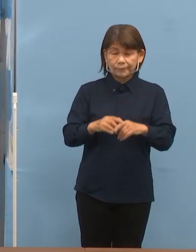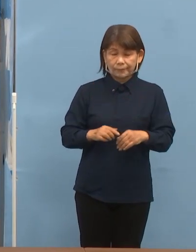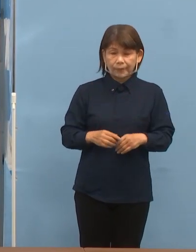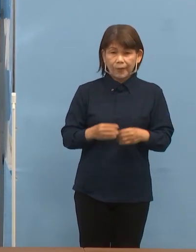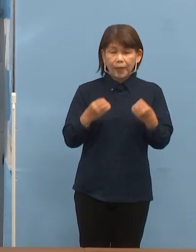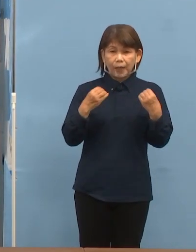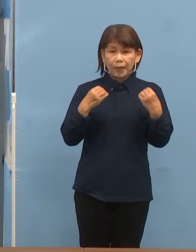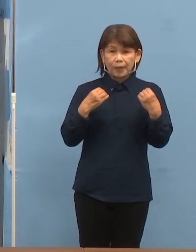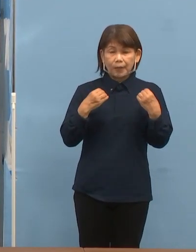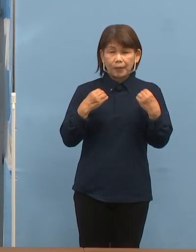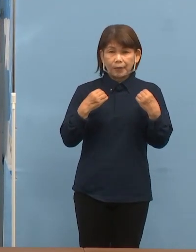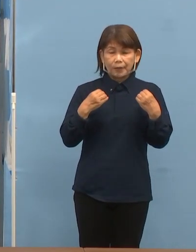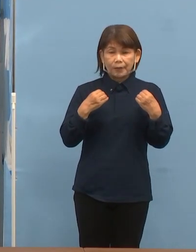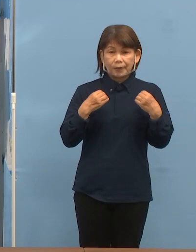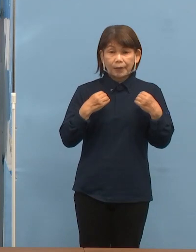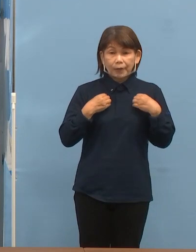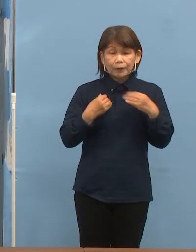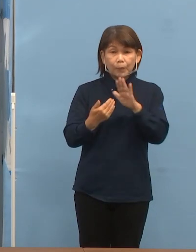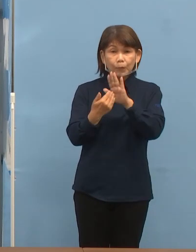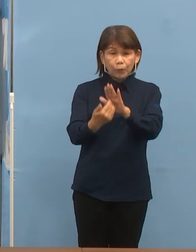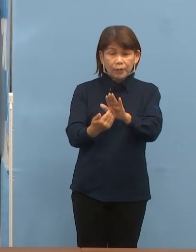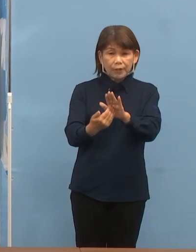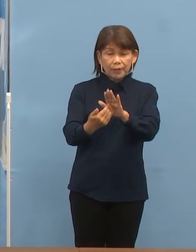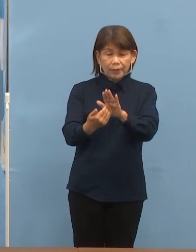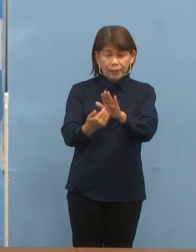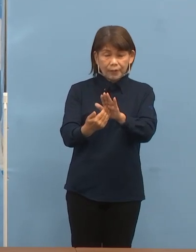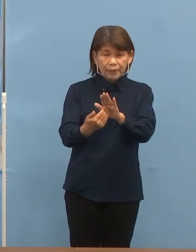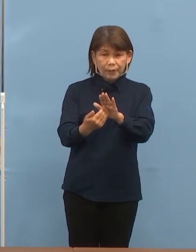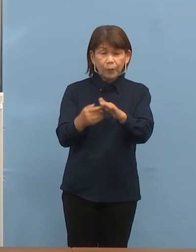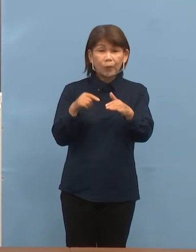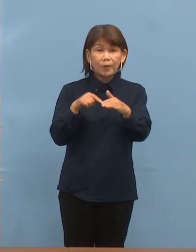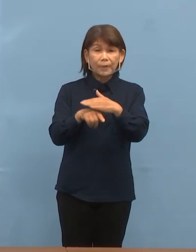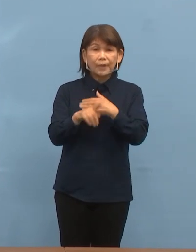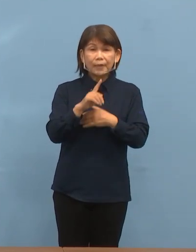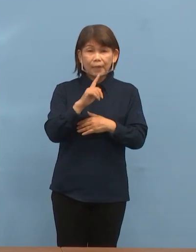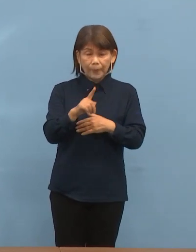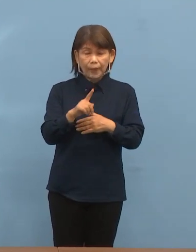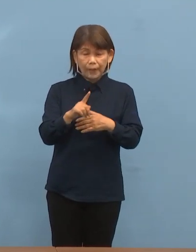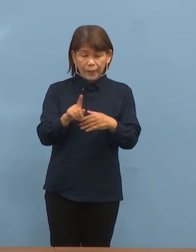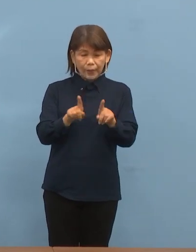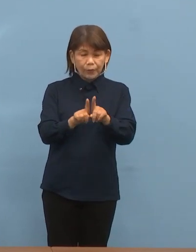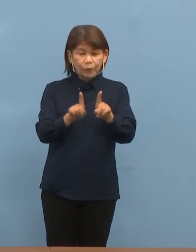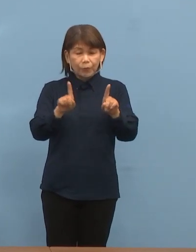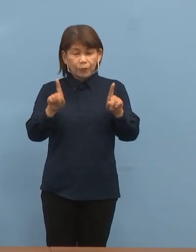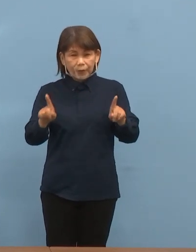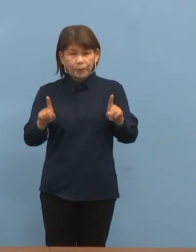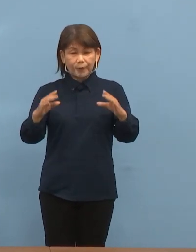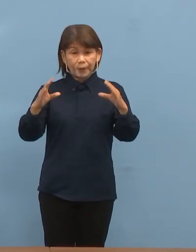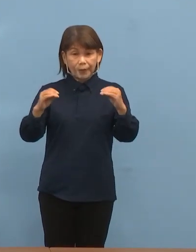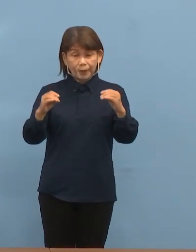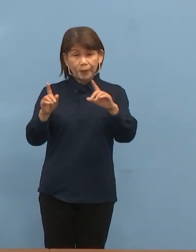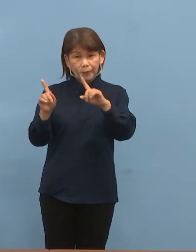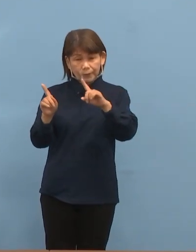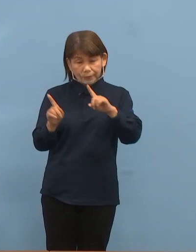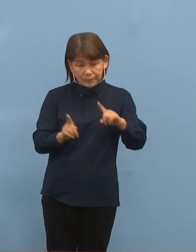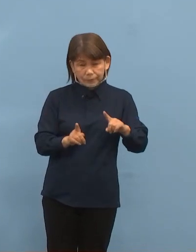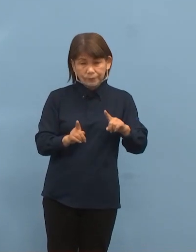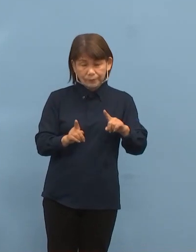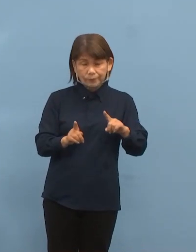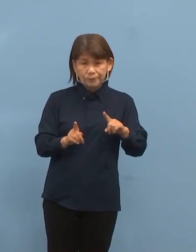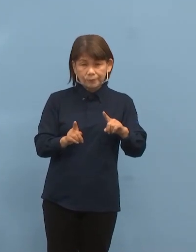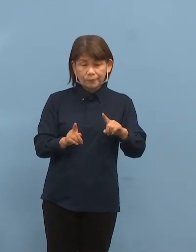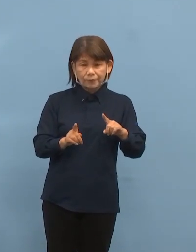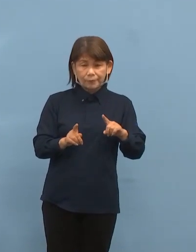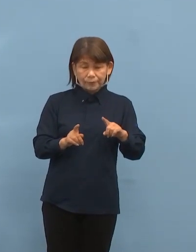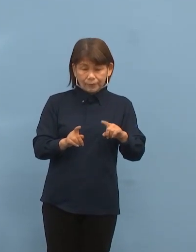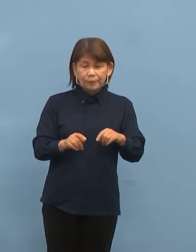感染防止の観点からは、やはり距離が保てず、その会話をするというところでは、マスクの着用はやっぱり有